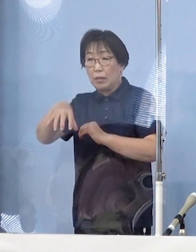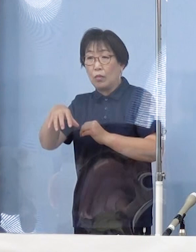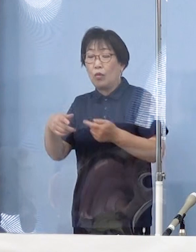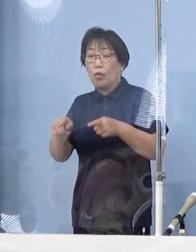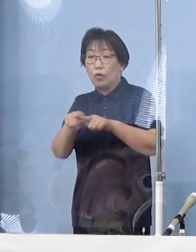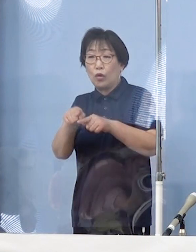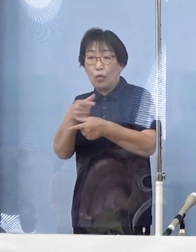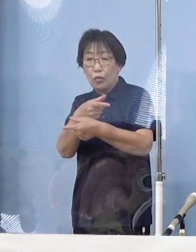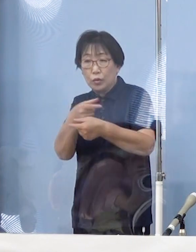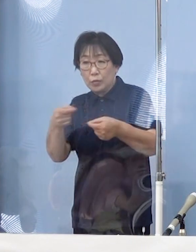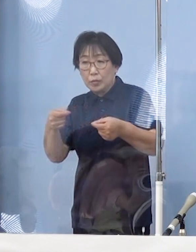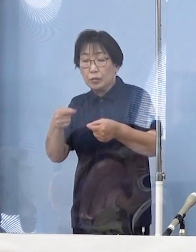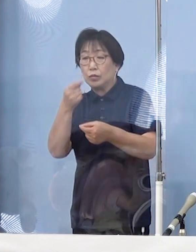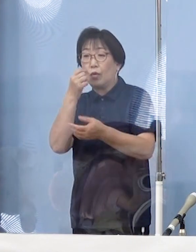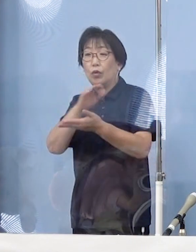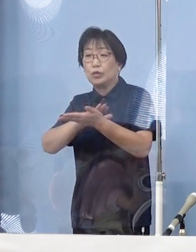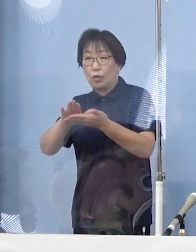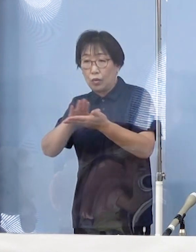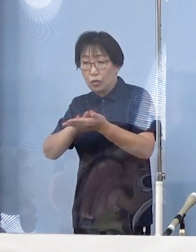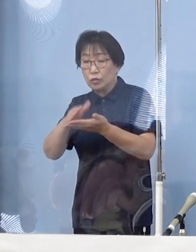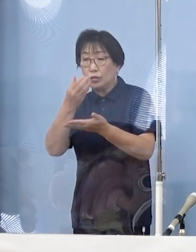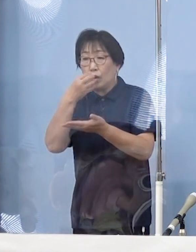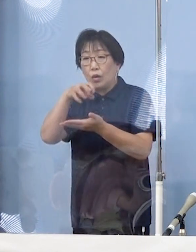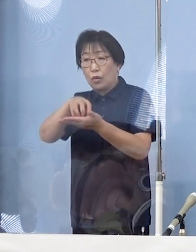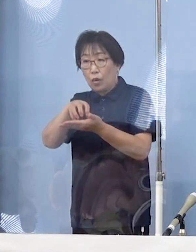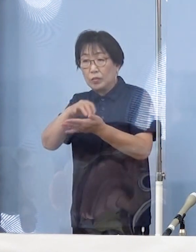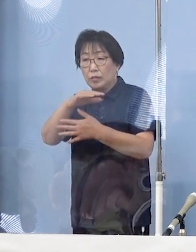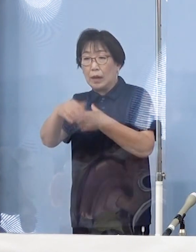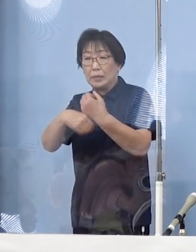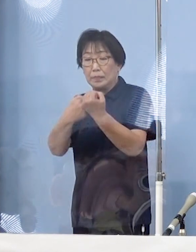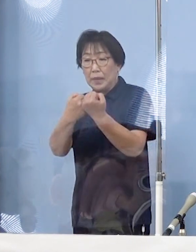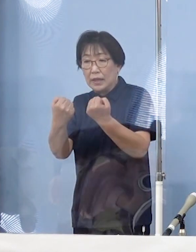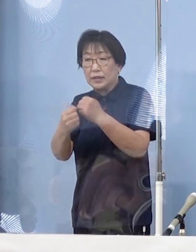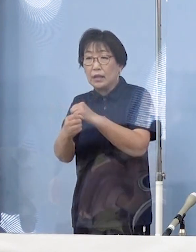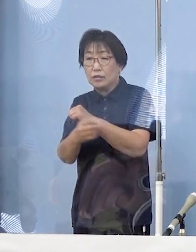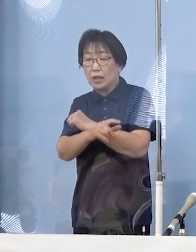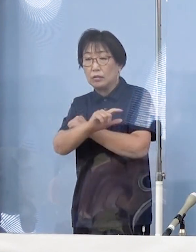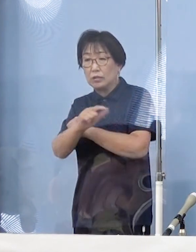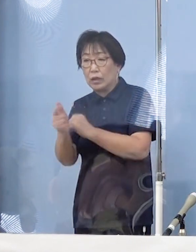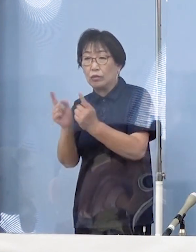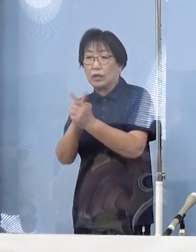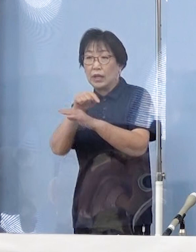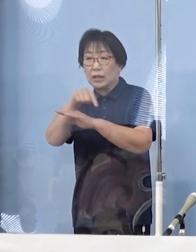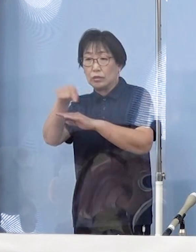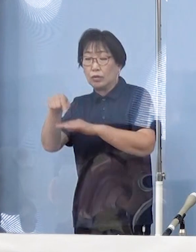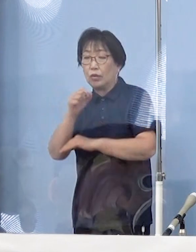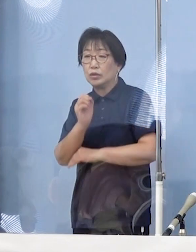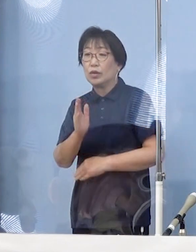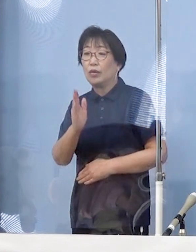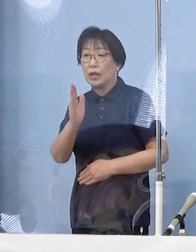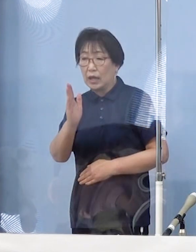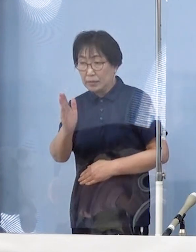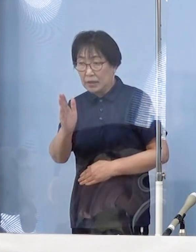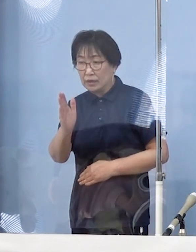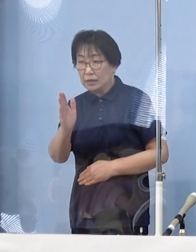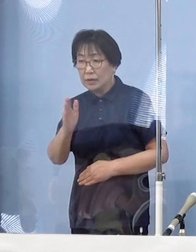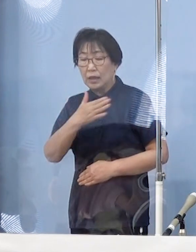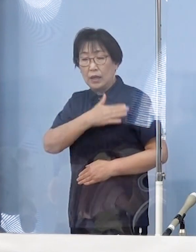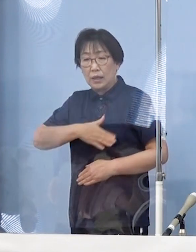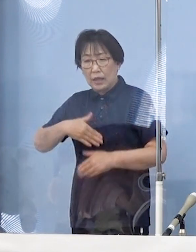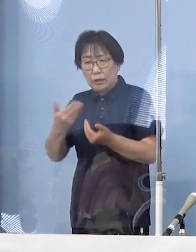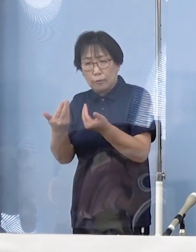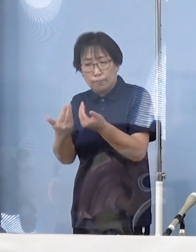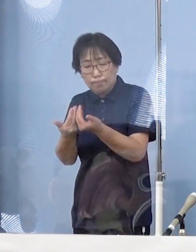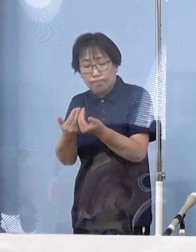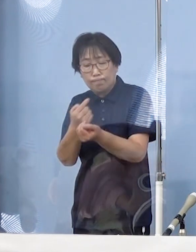毒、ゴミは密閉して捨てるといった対策をよろしくお願いいたします。そして少しでも体調に異変が見られた